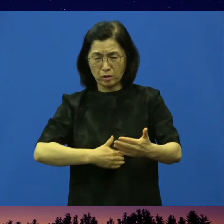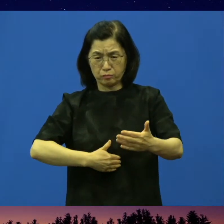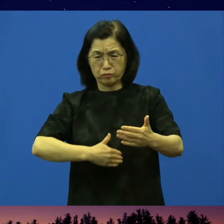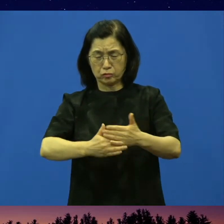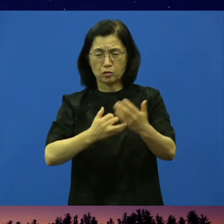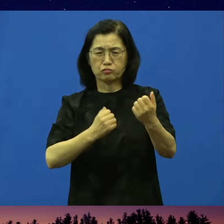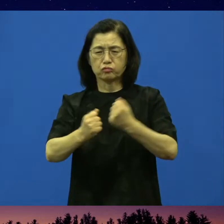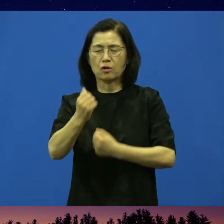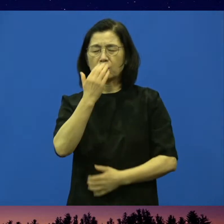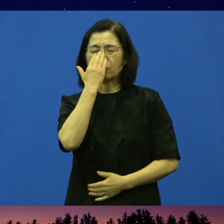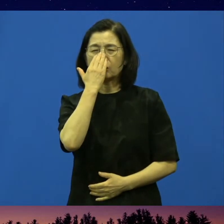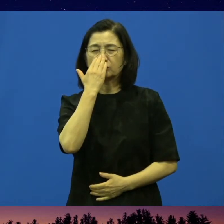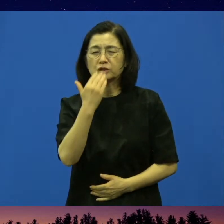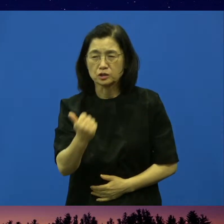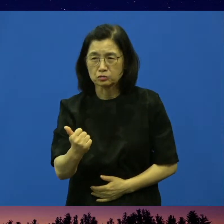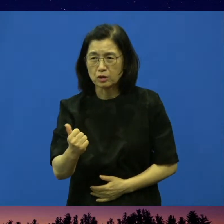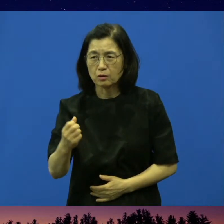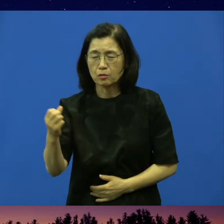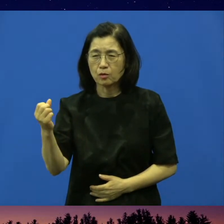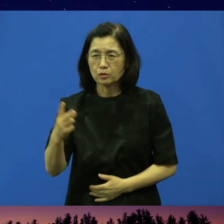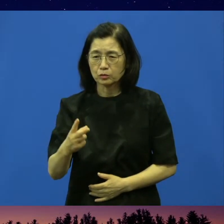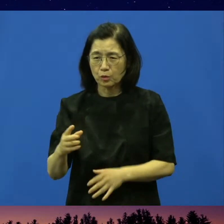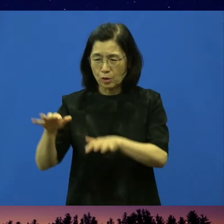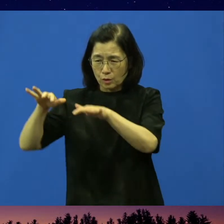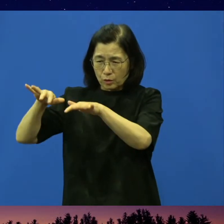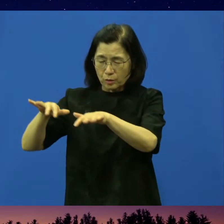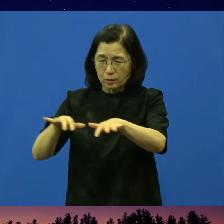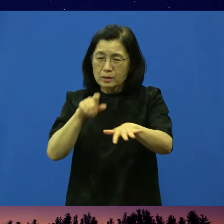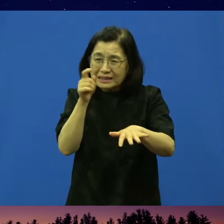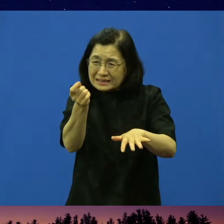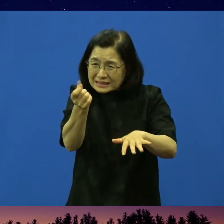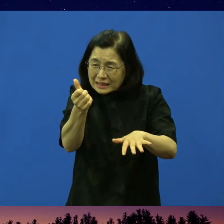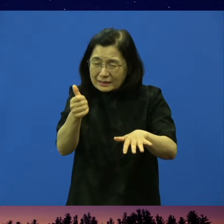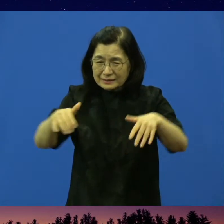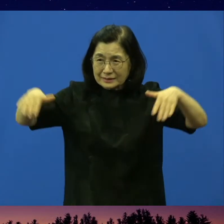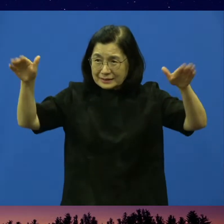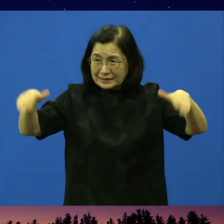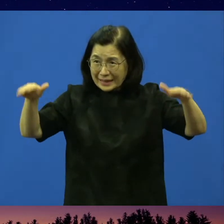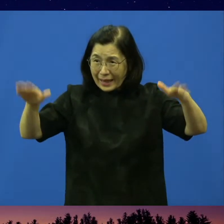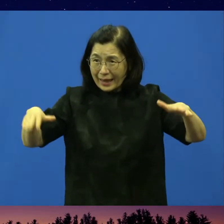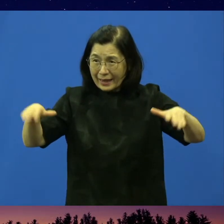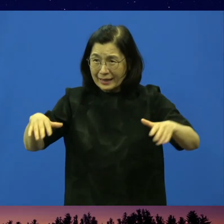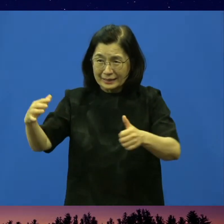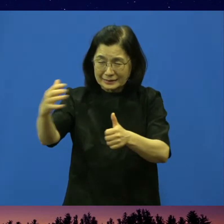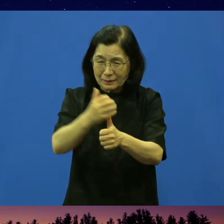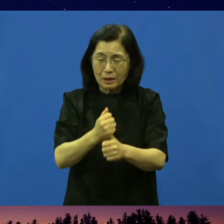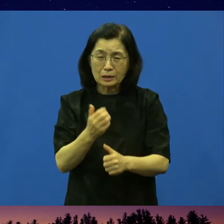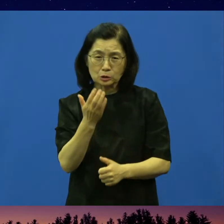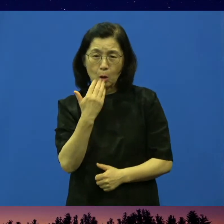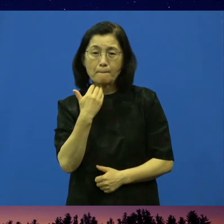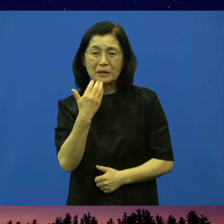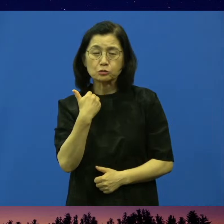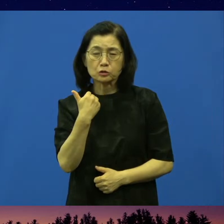그리고 이 만나움의 주라기 고작 그것도 하나님이 쌓지 못하도록 하시는 거예요.